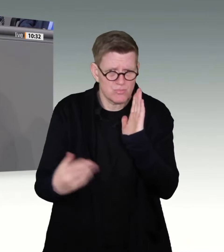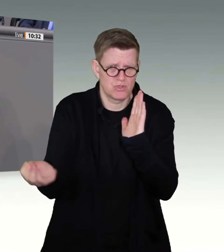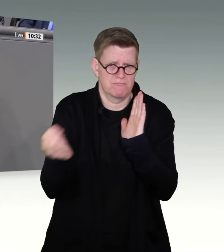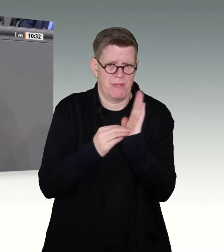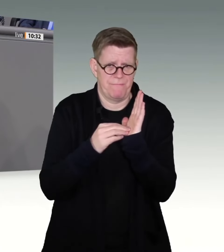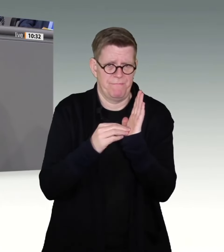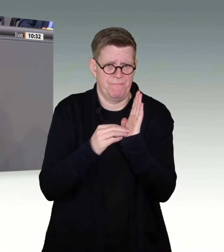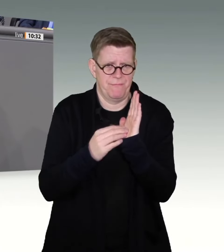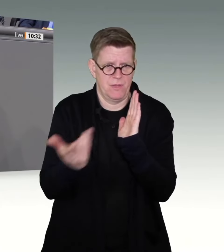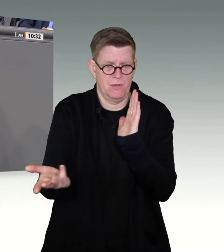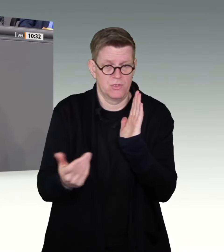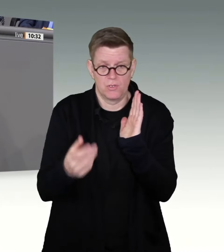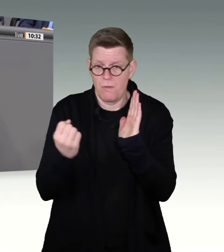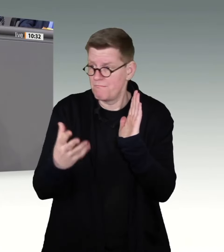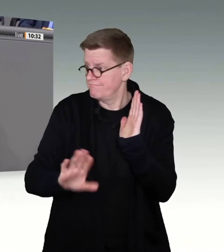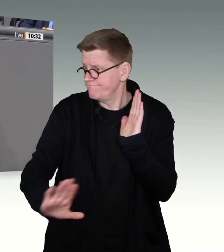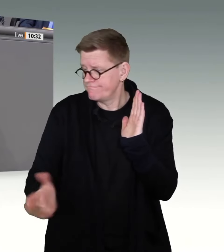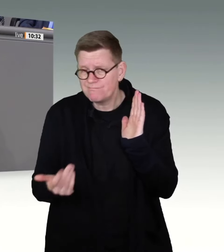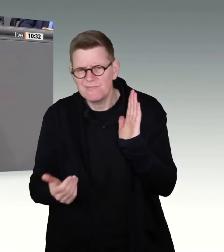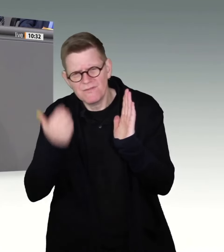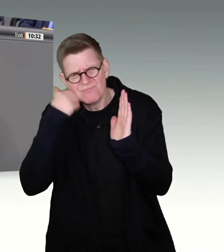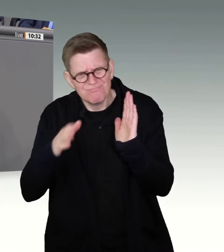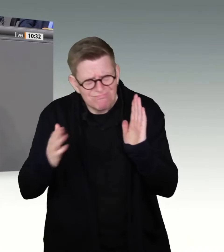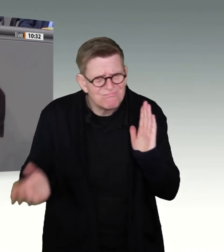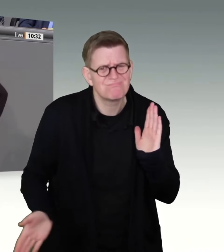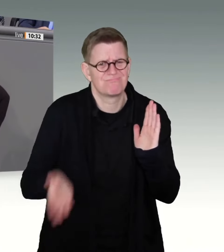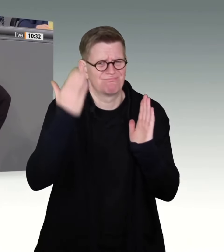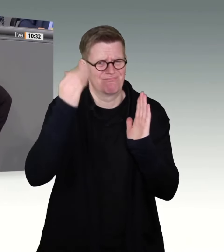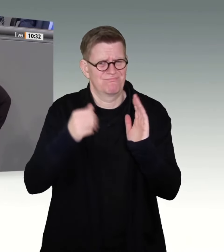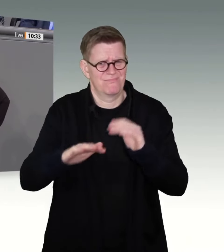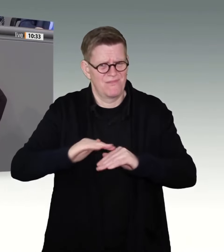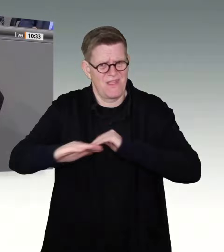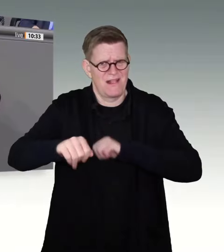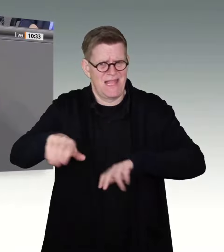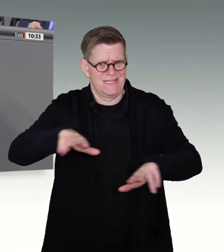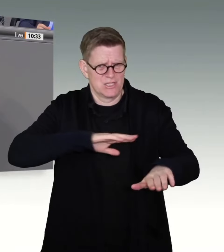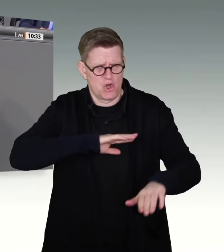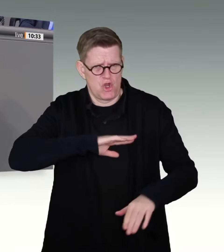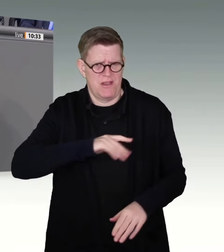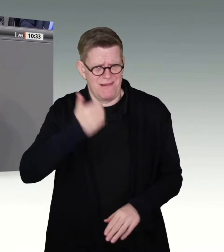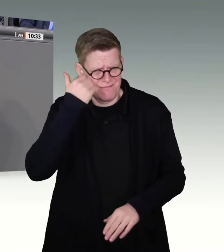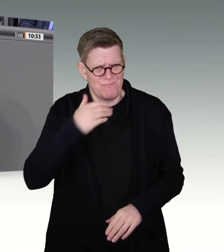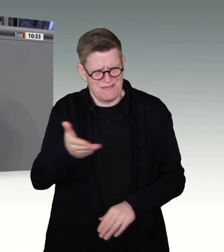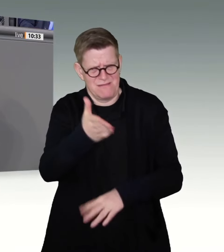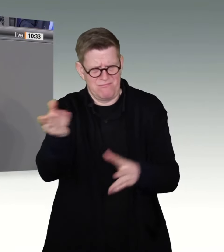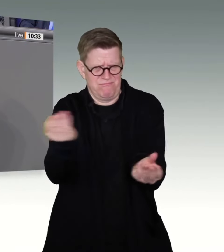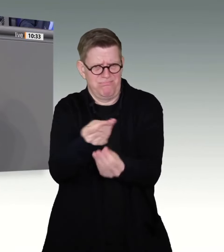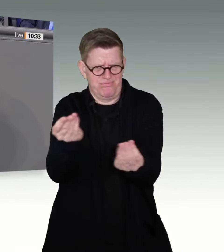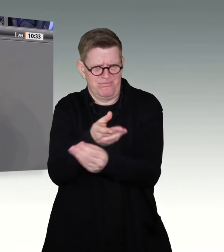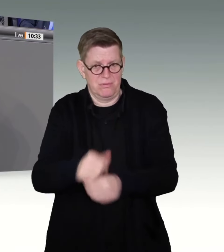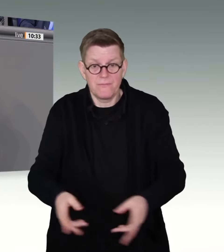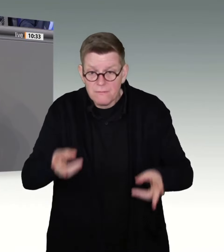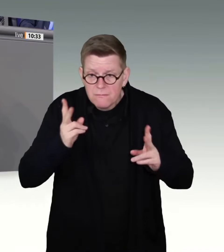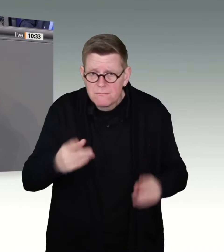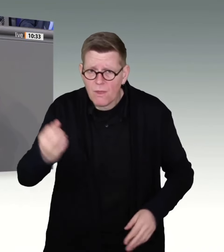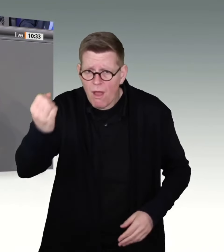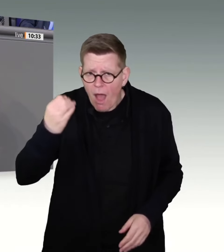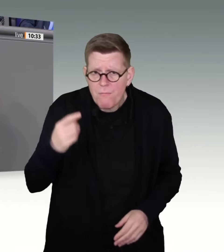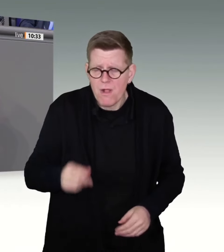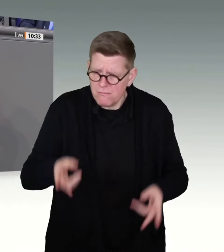werden. Passiert eben nicht überall. Geben Sie sich einen Ruck, sprechen Sie mit Ihren Landeskollegen. Wir als Ampel gehen mit echten Lösungen voran, weil hohe